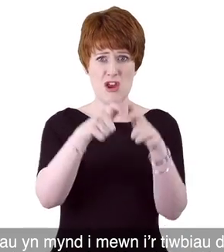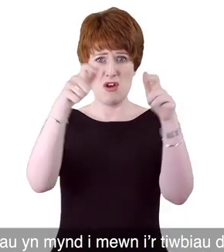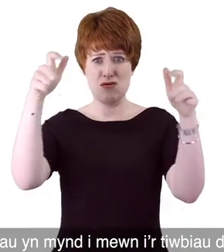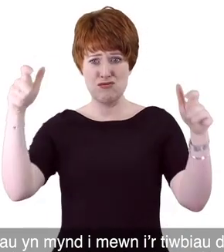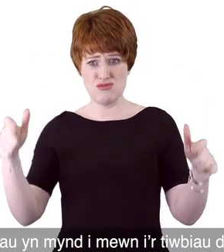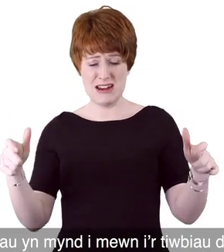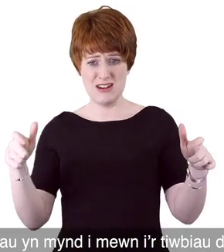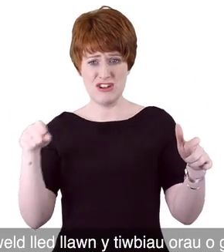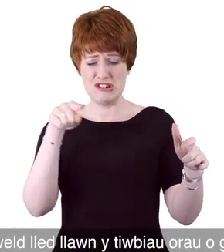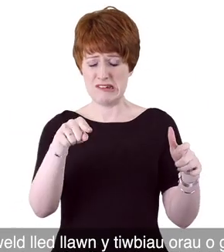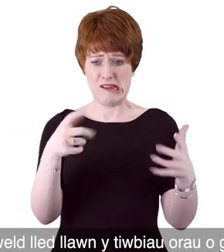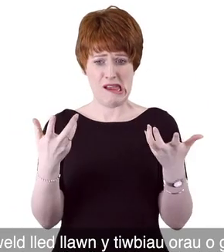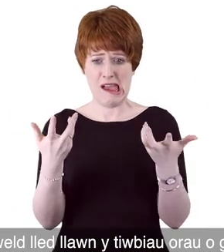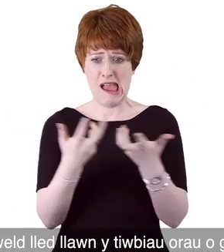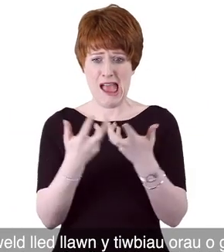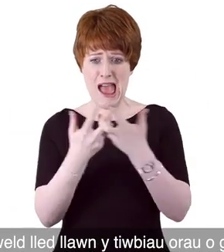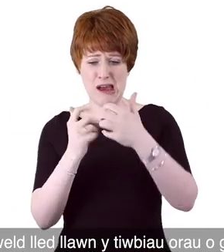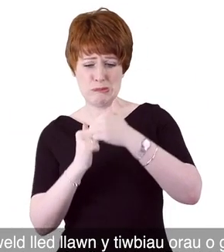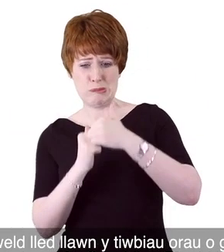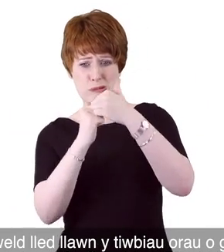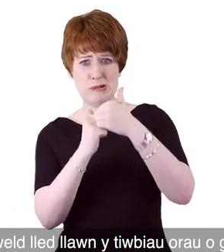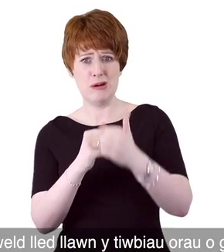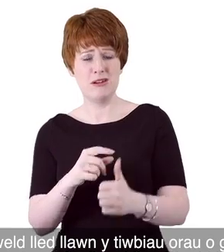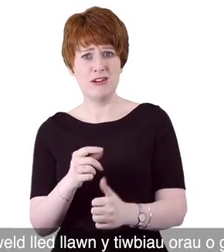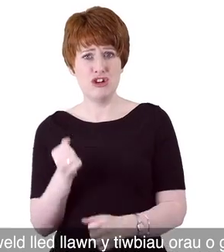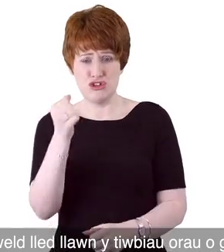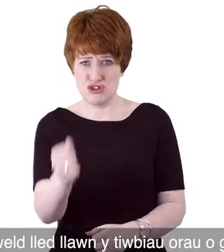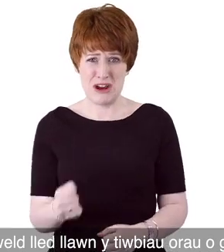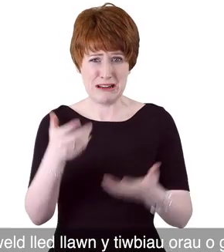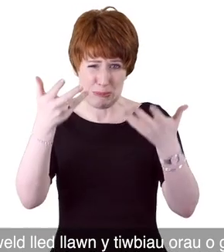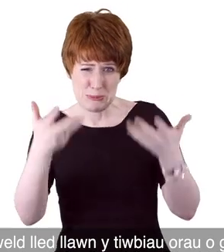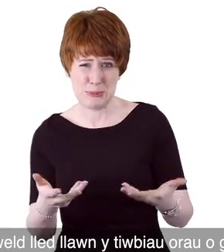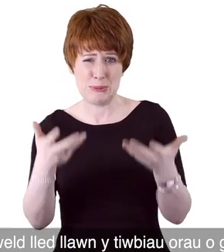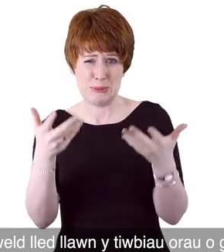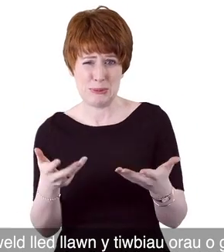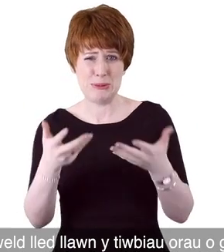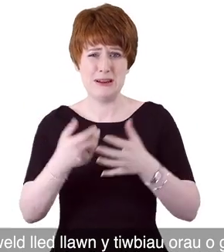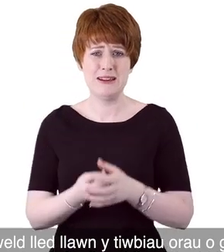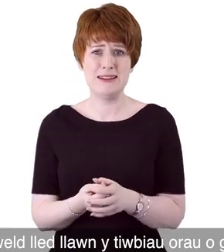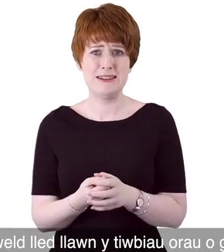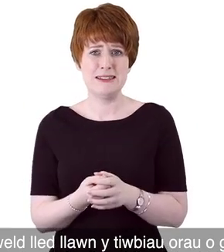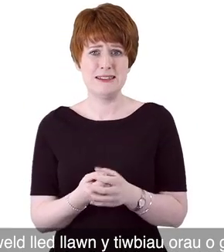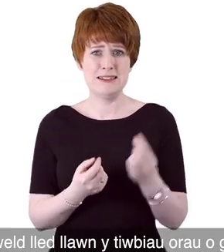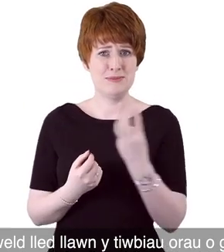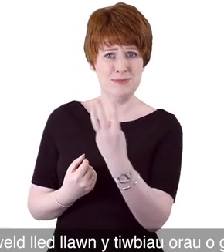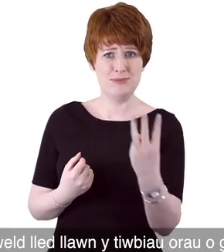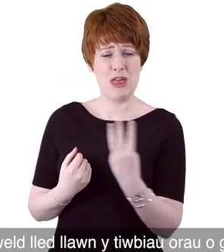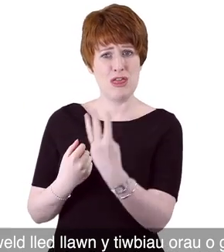ar castell. Gellir gweld lled llawn y tiwbiau orau o gyfeiriad y de, ger y lawnt folio oddi